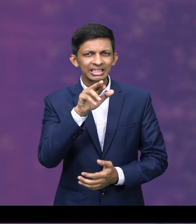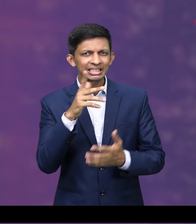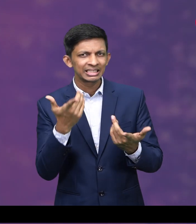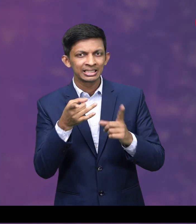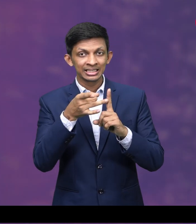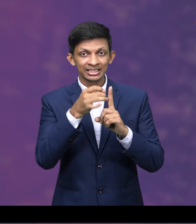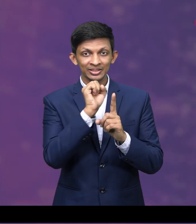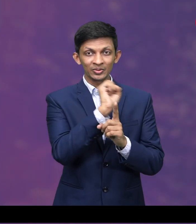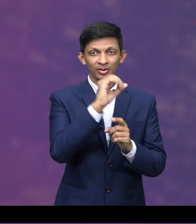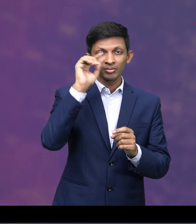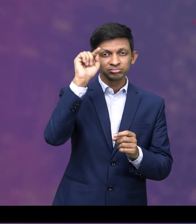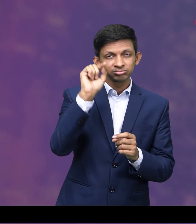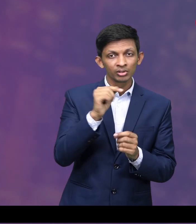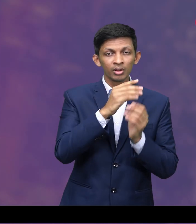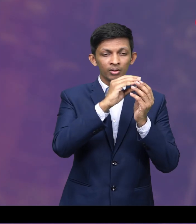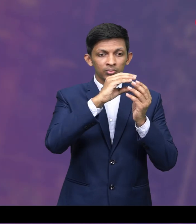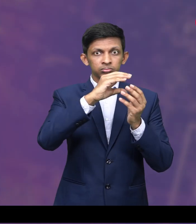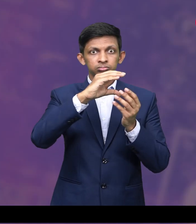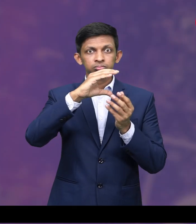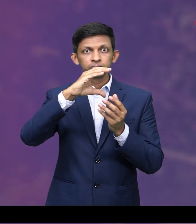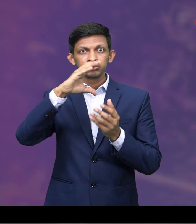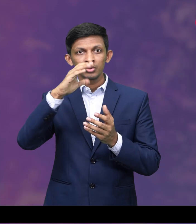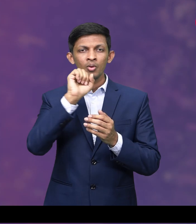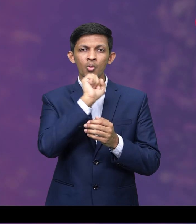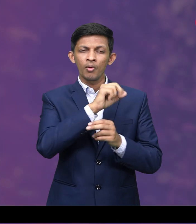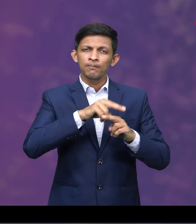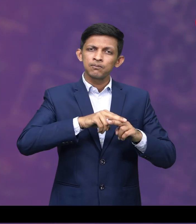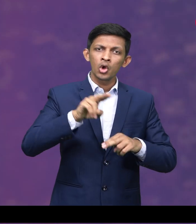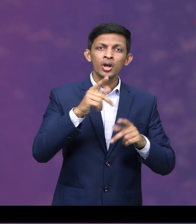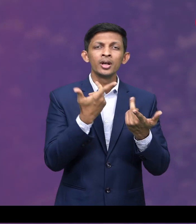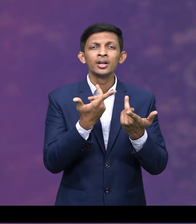దీనర్థం మనం పైనుండి క్రిందికి వెళ్ళేటప్పుడు ఒక సమూహంలో